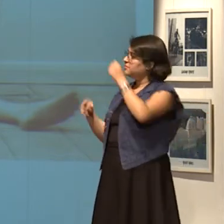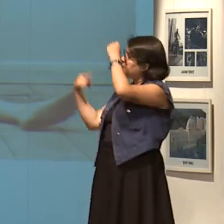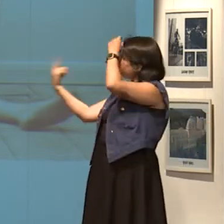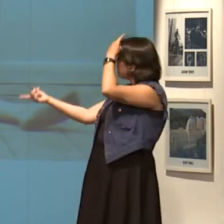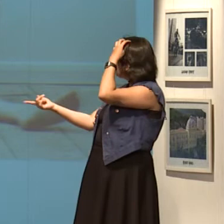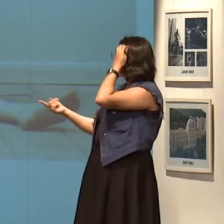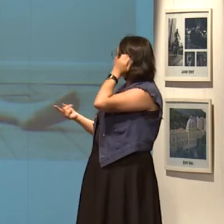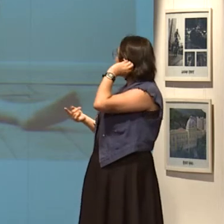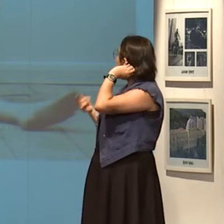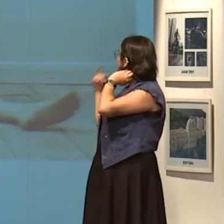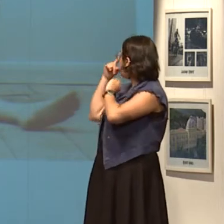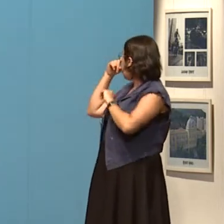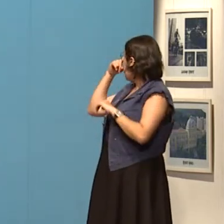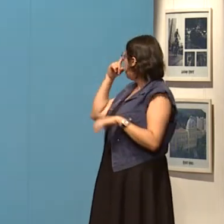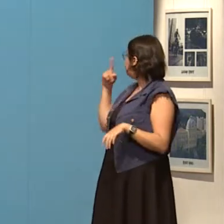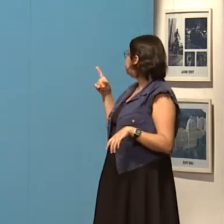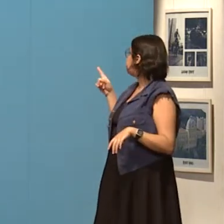violência. Violência psicológica.